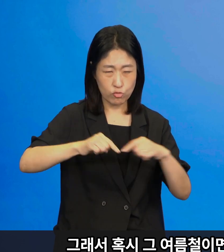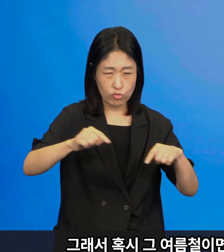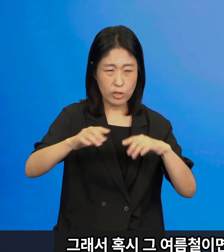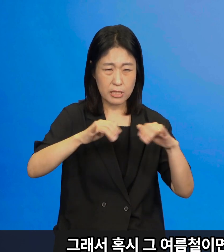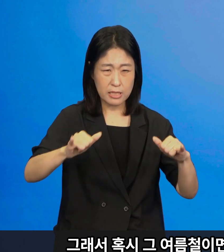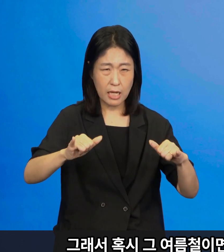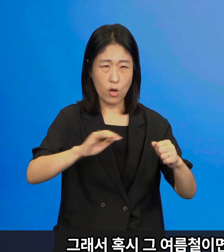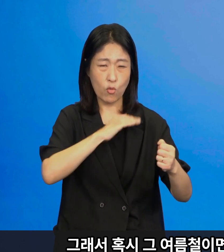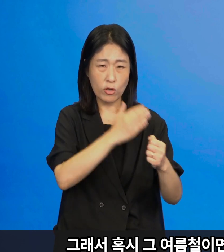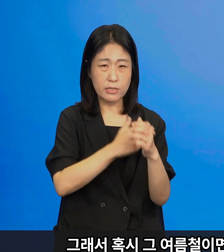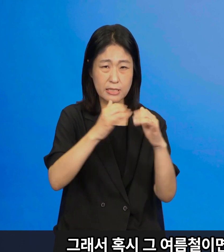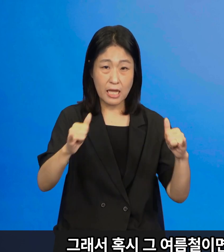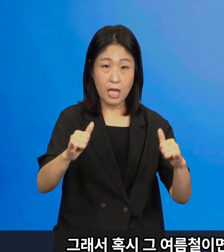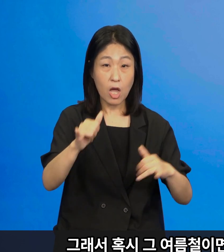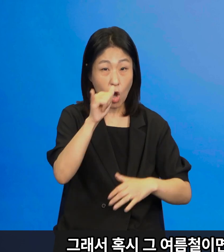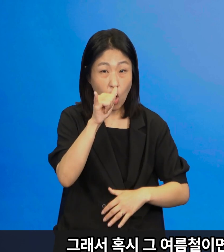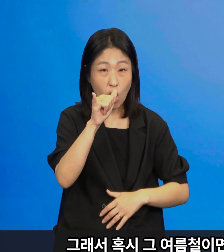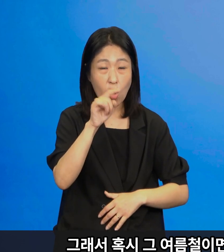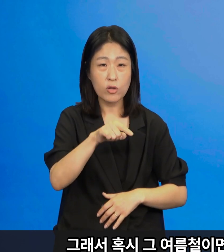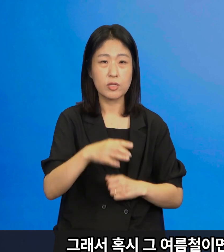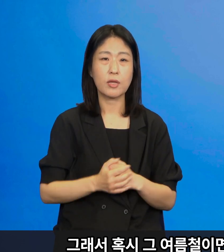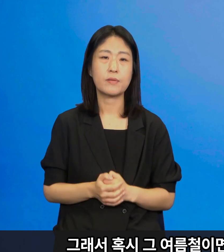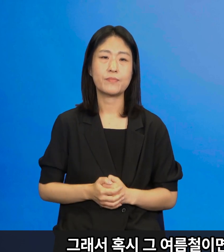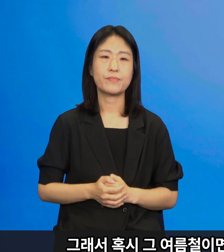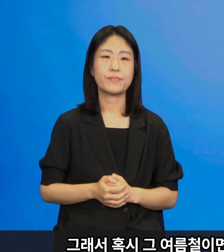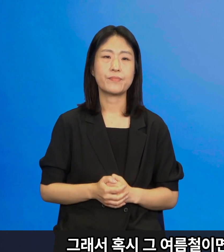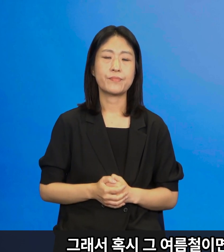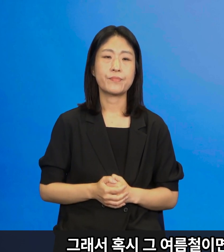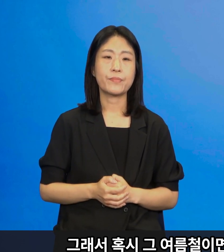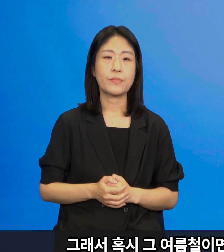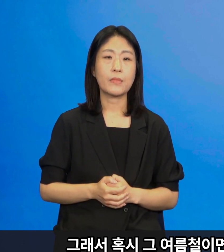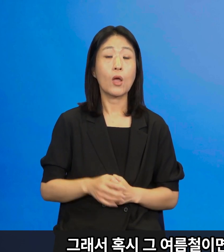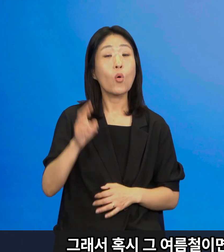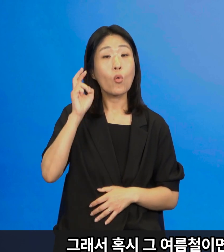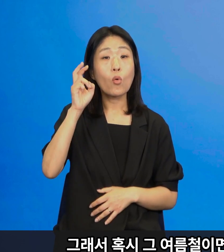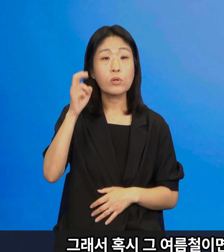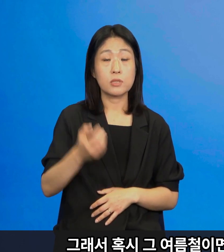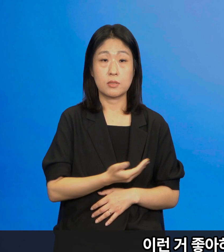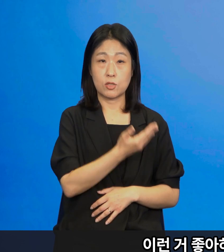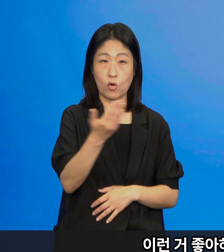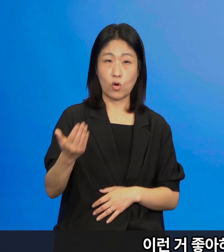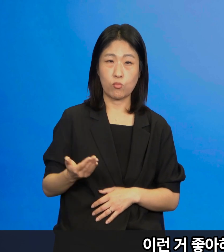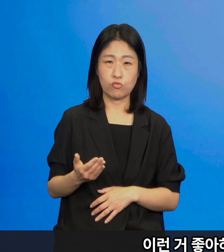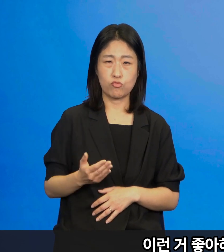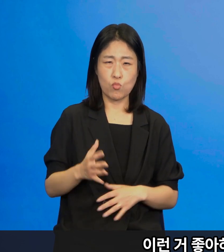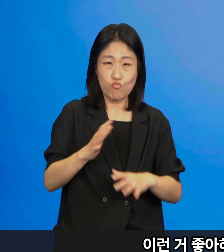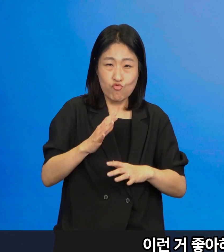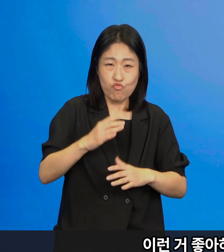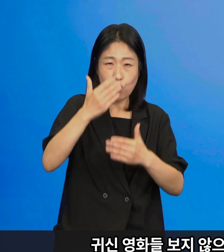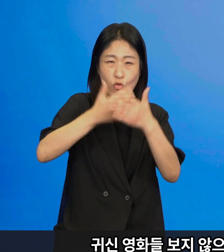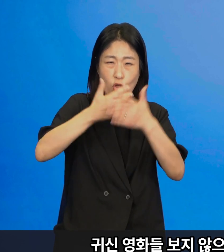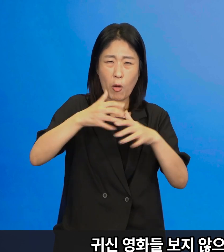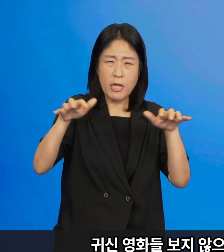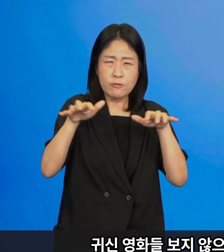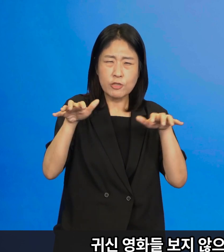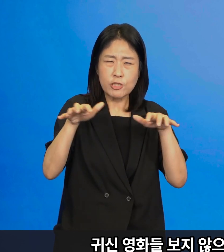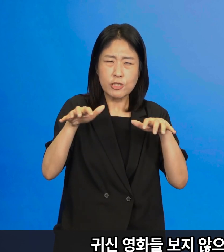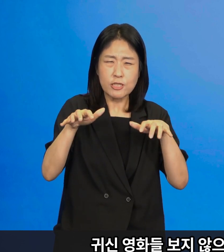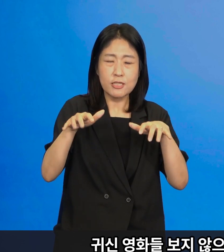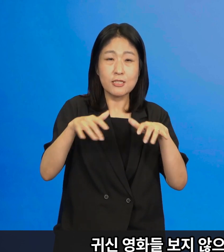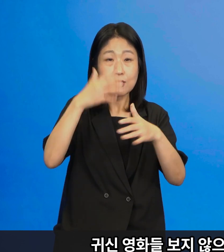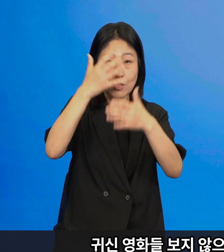그래서 혹시 그 여름철이면 공포 영화나 그런 오컬트 영화 이런 거 좋아하는 분들 계신가요? 귀신